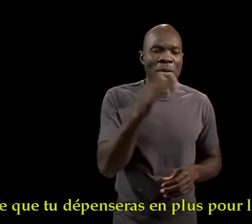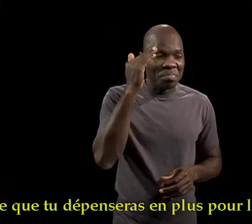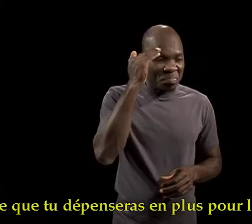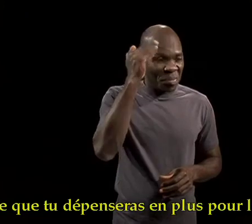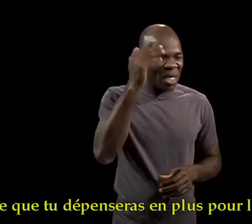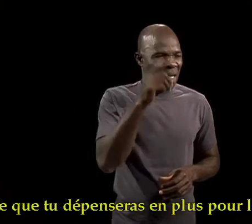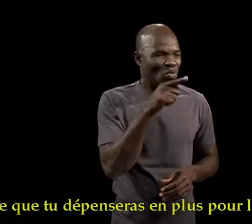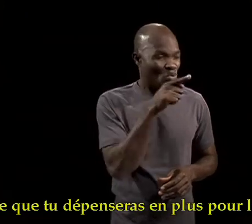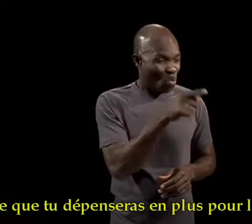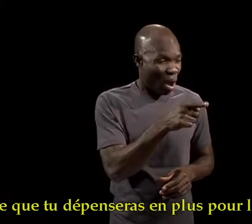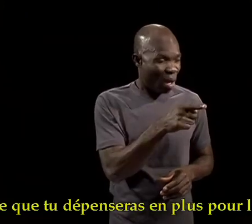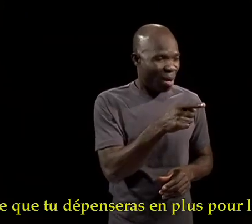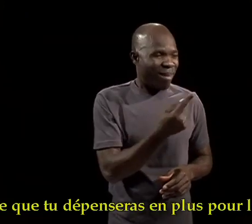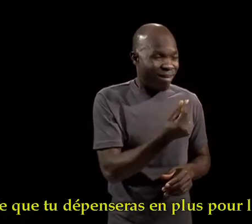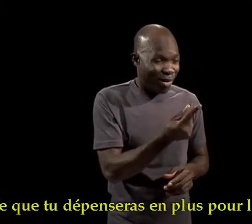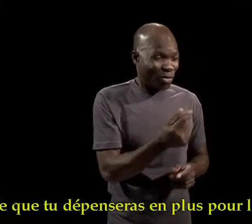Ce que tu dépenseras en plus pour lui,